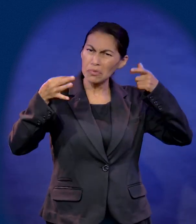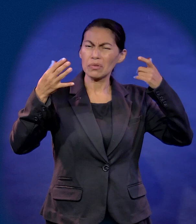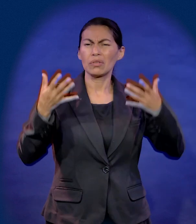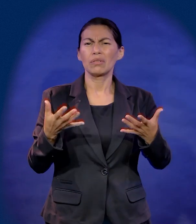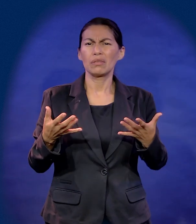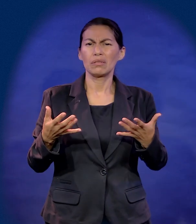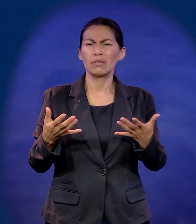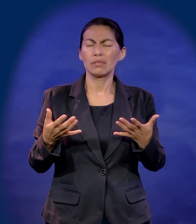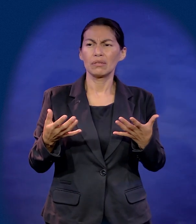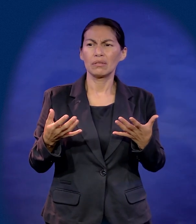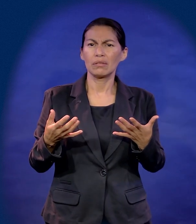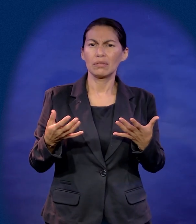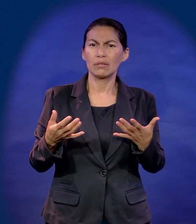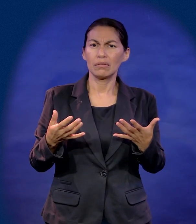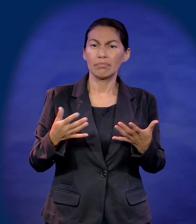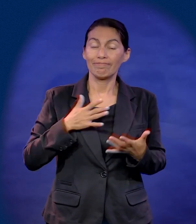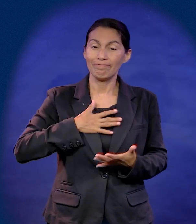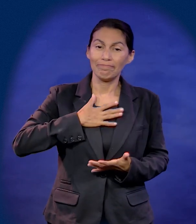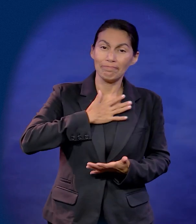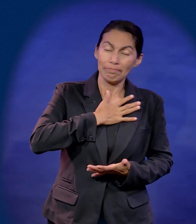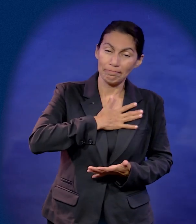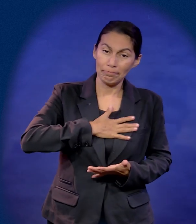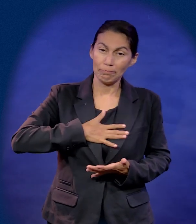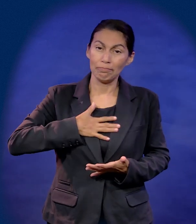aquí. No, Montemorelos sigue aquí.